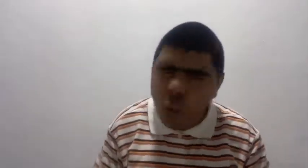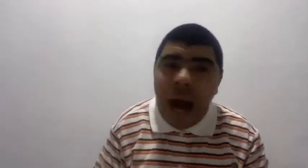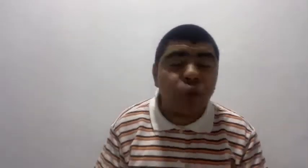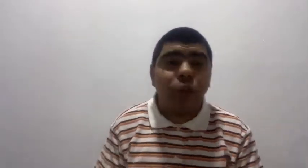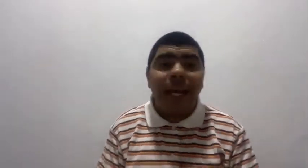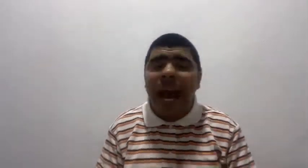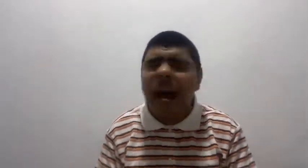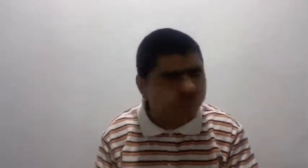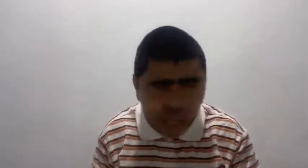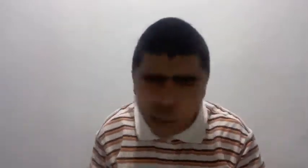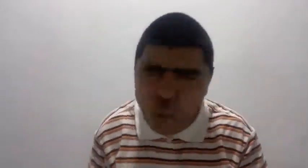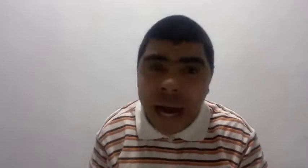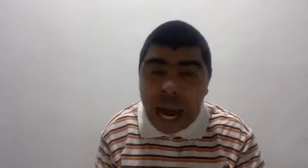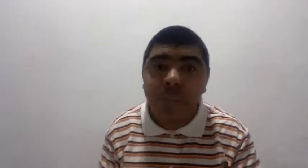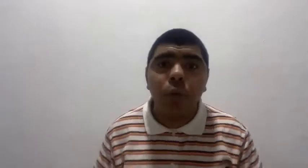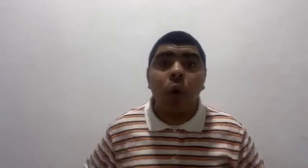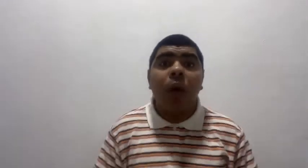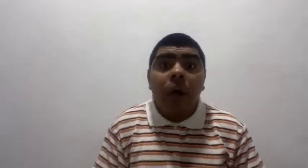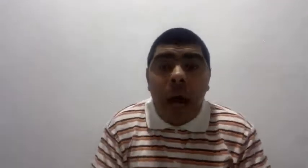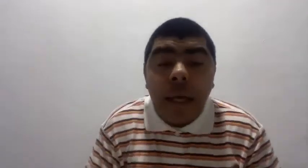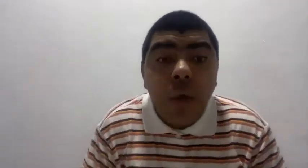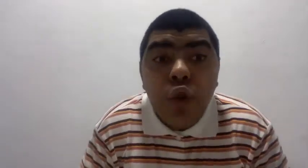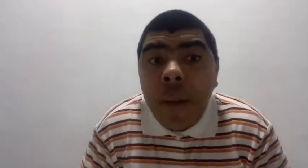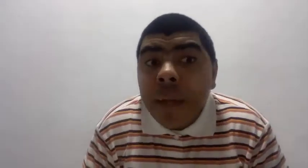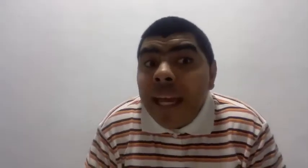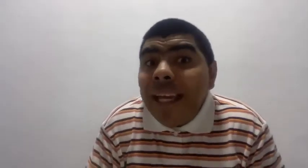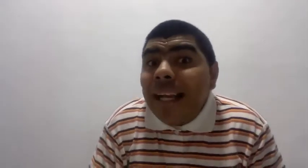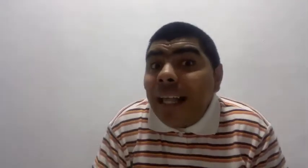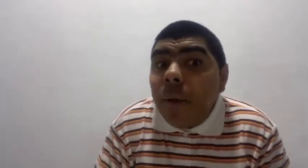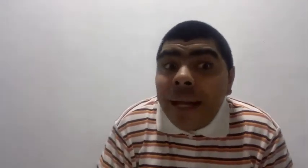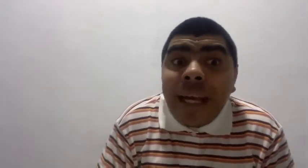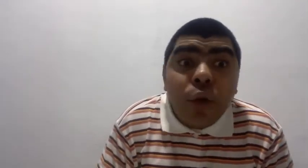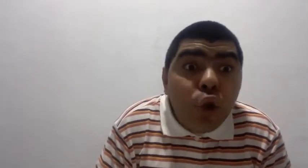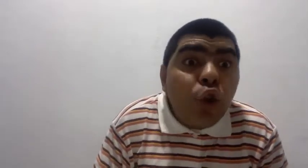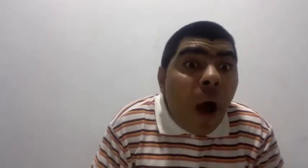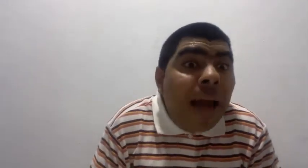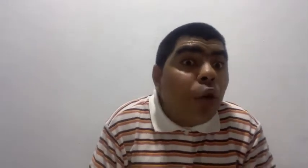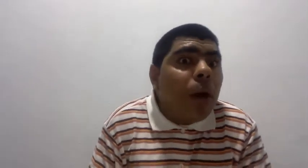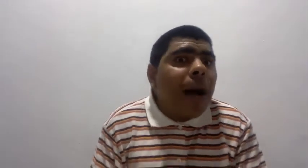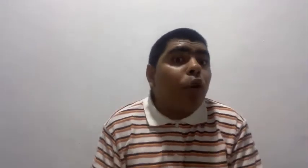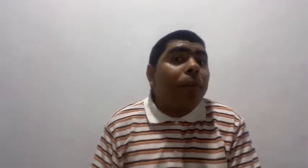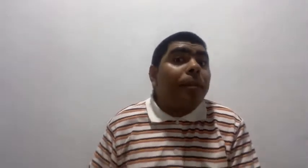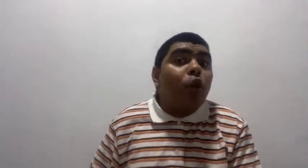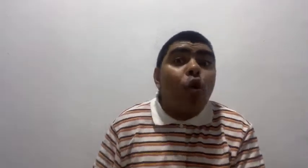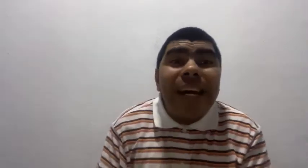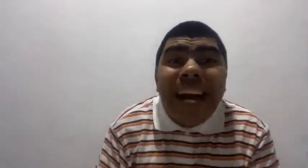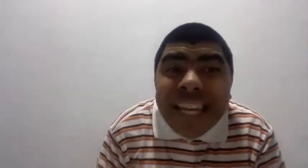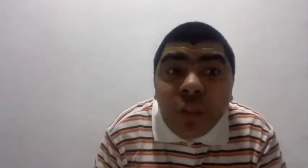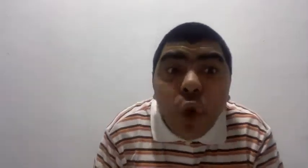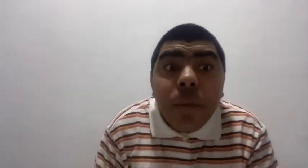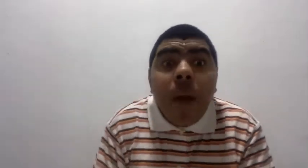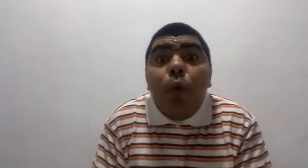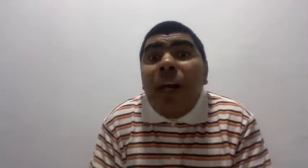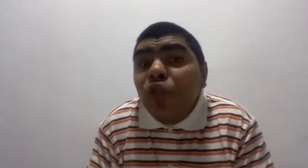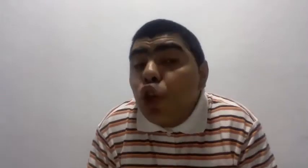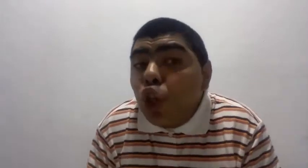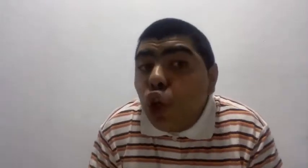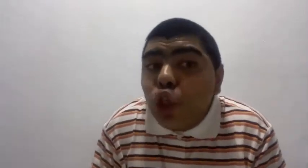Sabacumacua, secandalumacando. Aleluya. Y cada vez que escucho algo, hermano, primero lo analizo. Por eso Dios nos dio